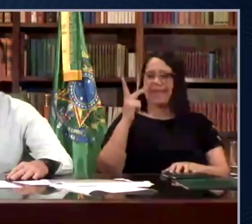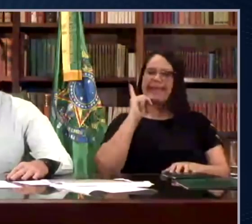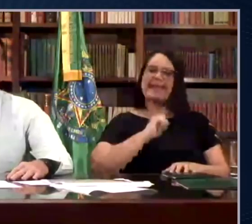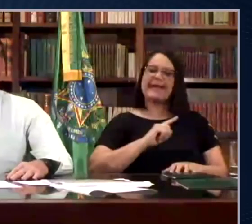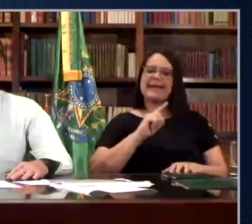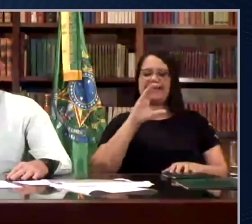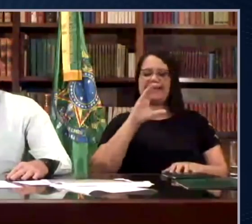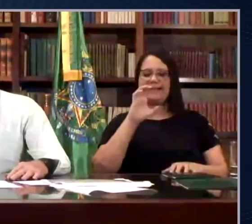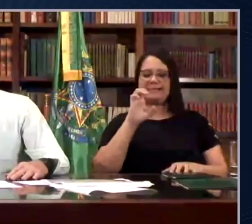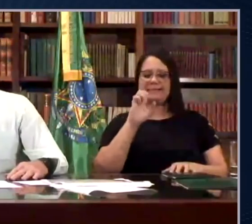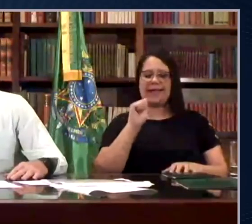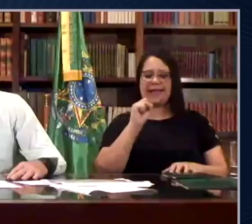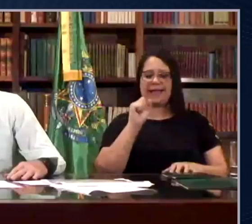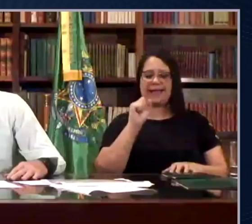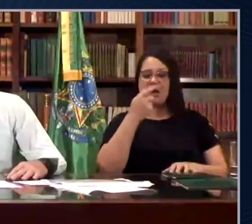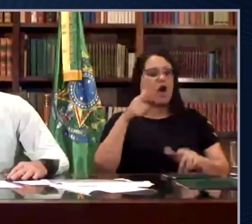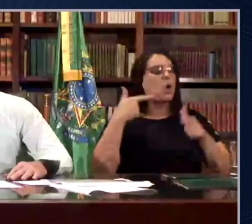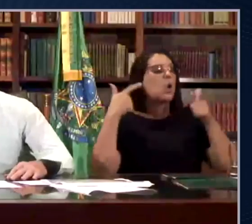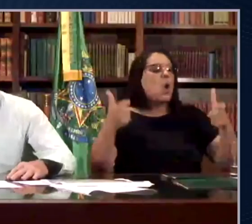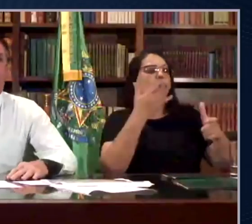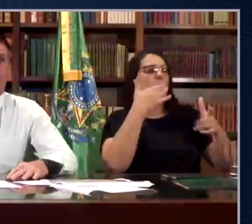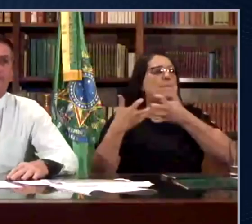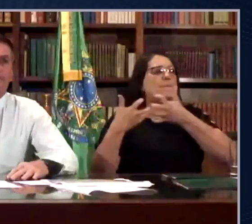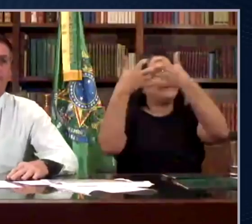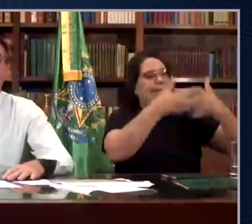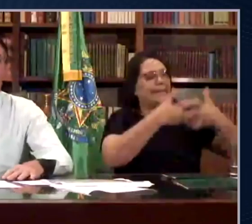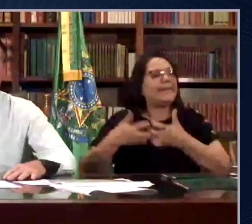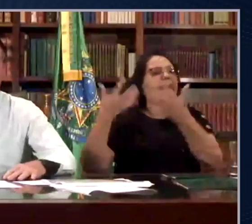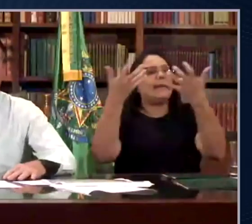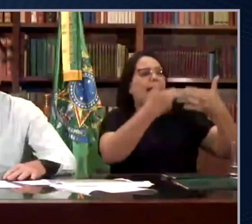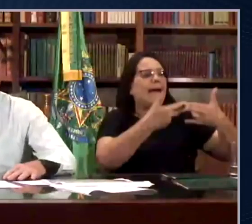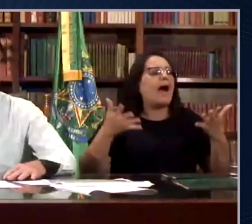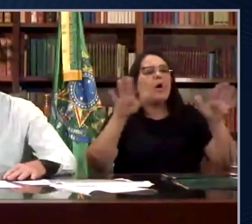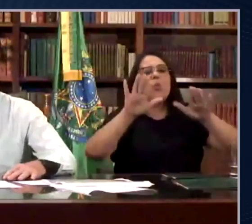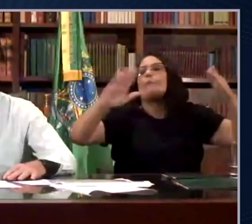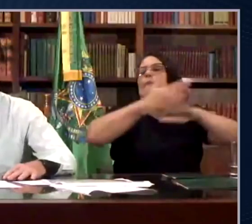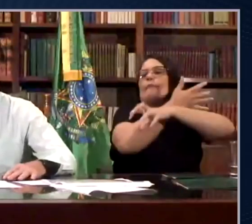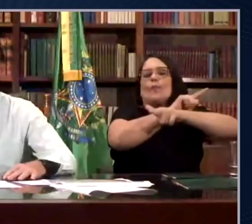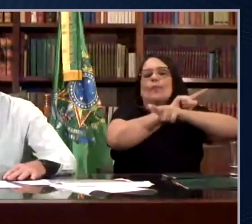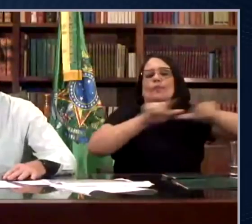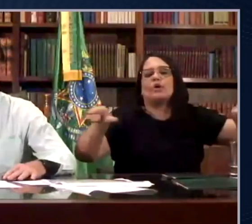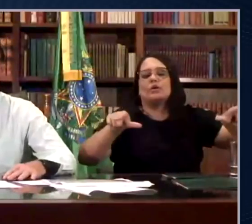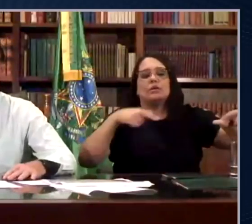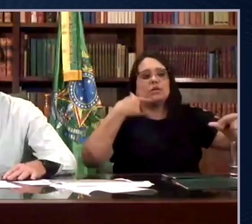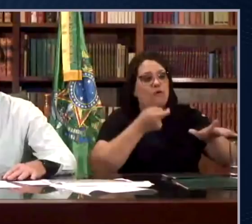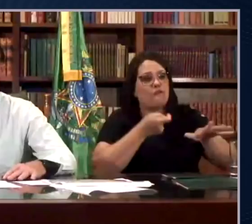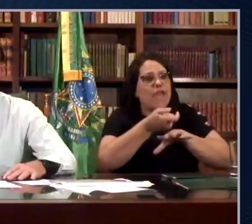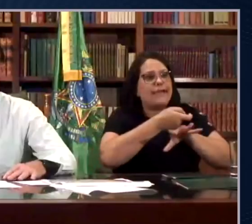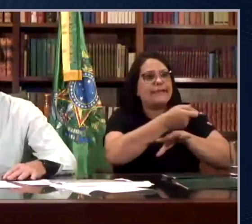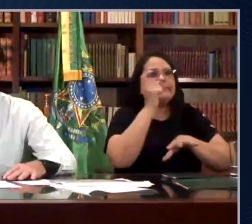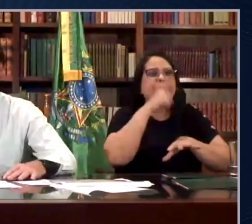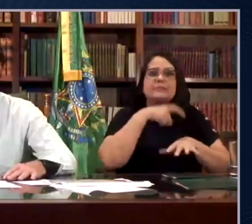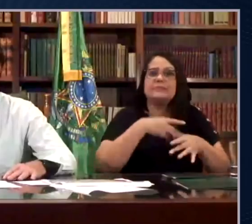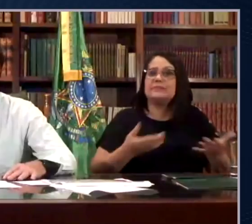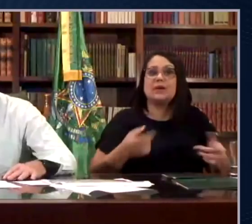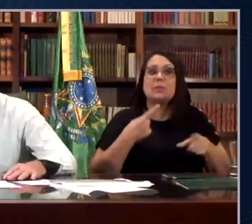que ele falava sobre desabastecimento e depois acabou ficando comprovado que se tratava de fake news, porque o vídeo teria sido gravado no